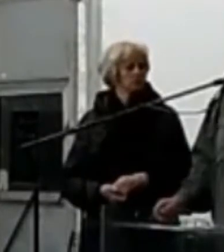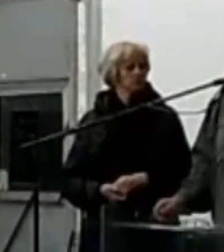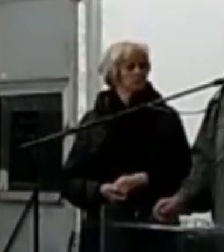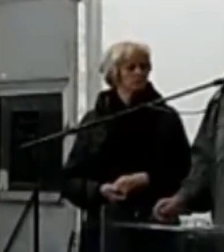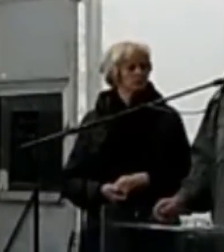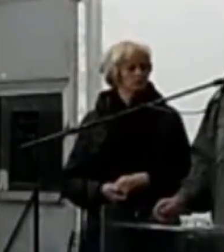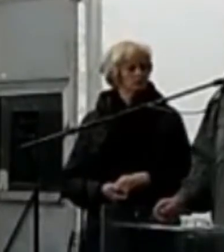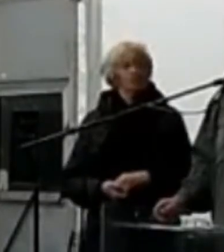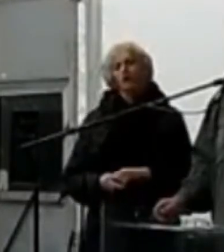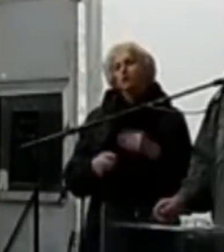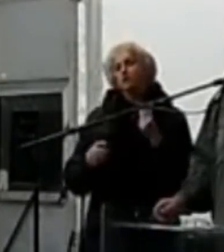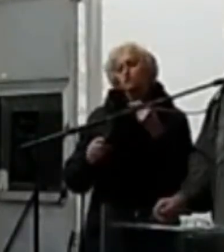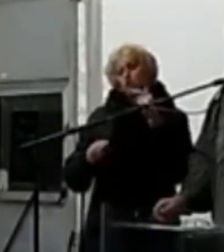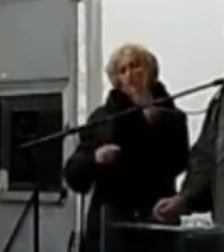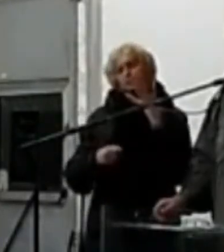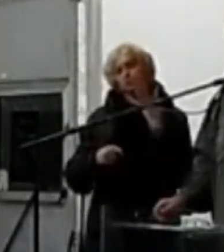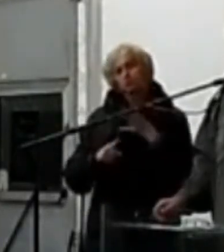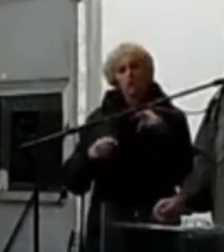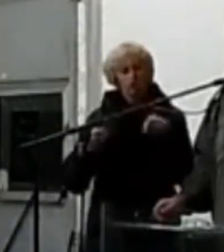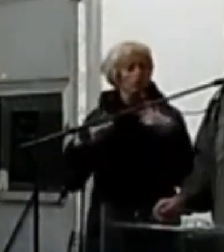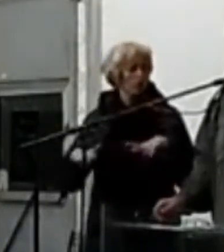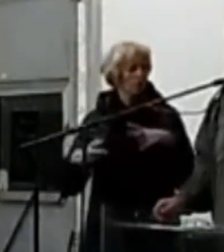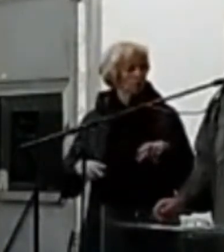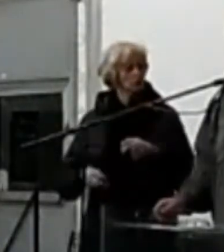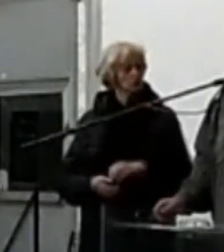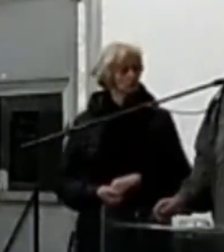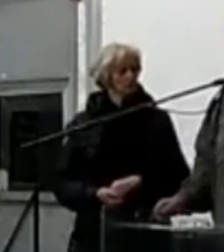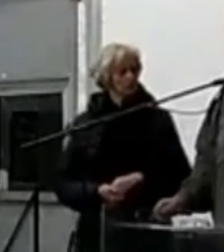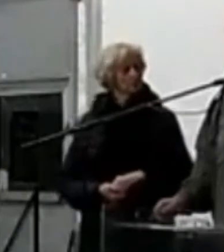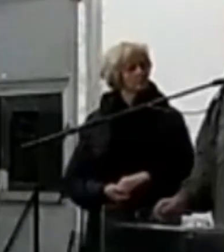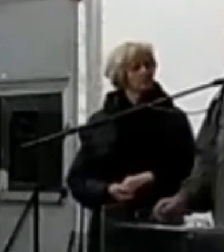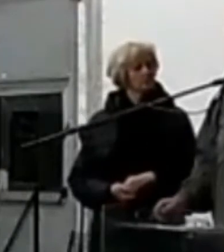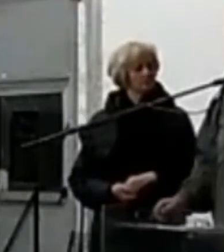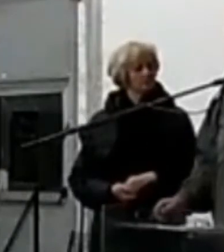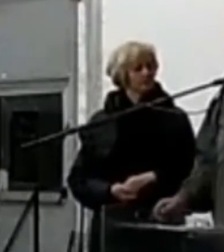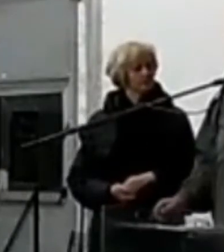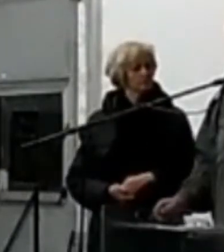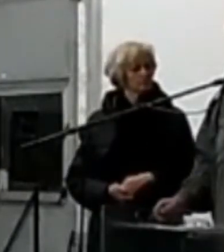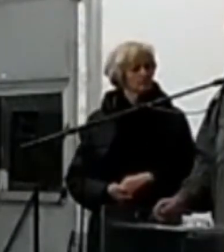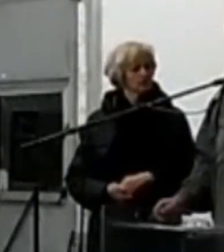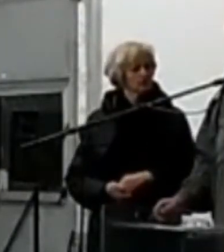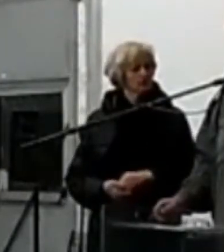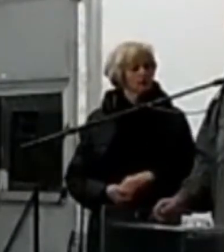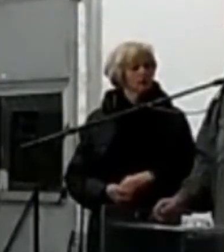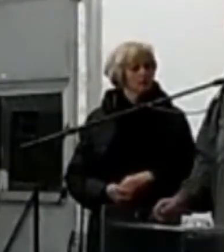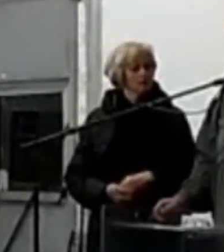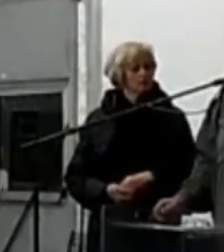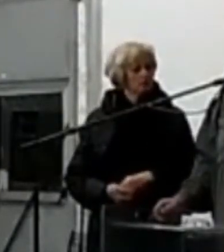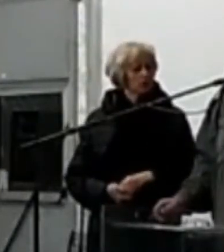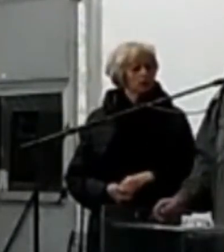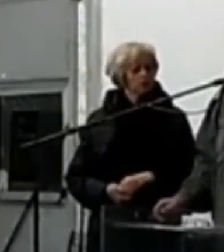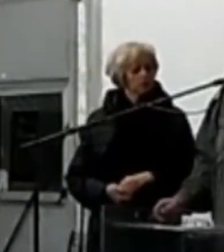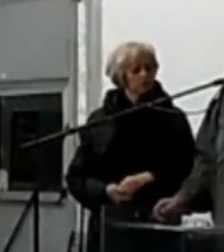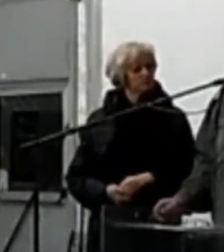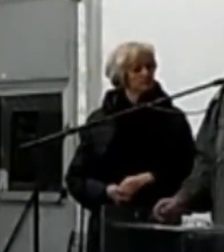makar 4 puta godišnje okrenuti, to je dezinfekcija. Lijekovi koje koristimo zbog preventive nas ciljaju da razumijemo,